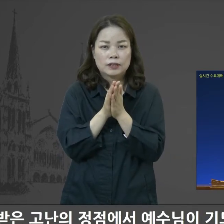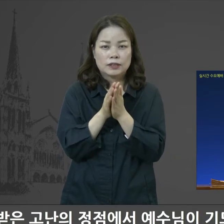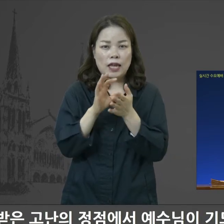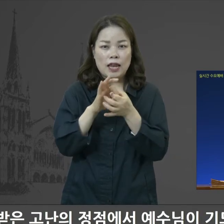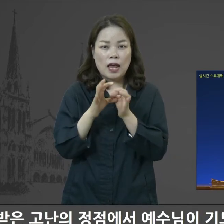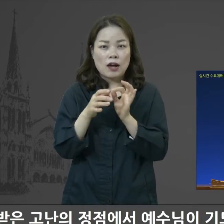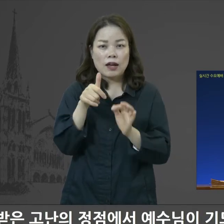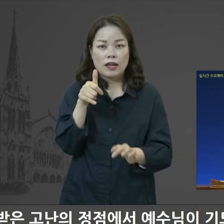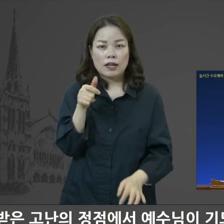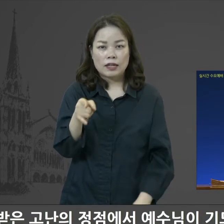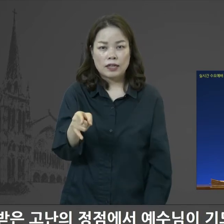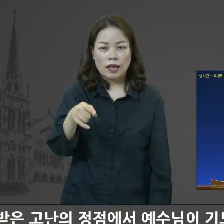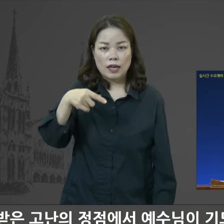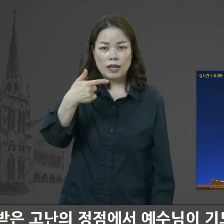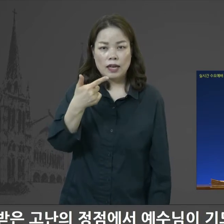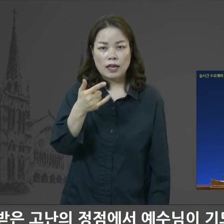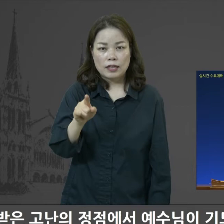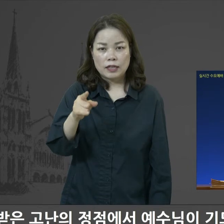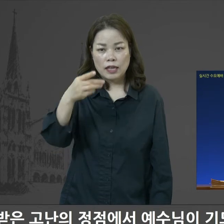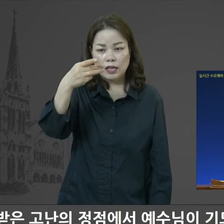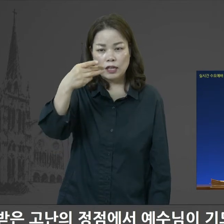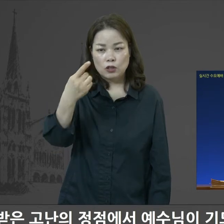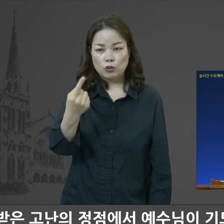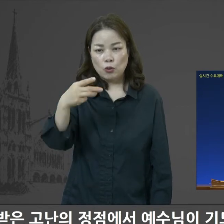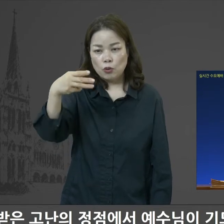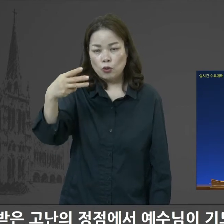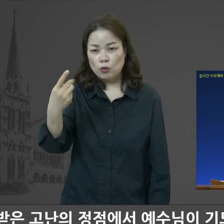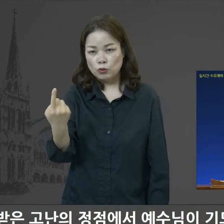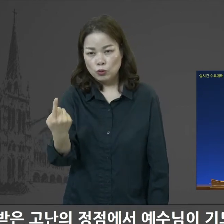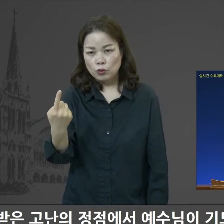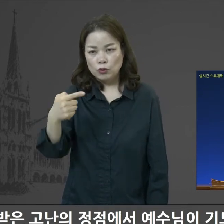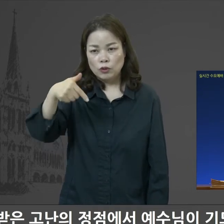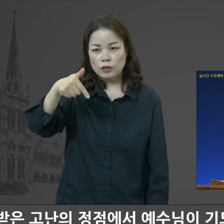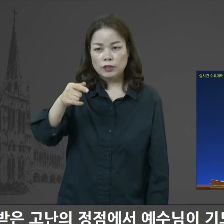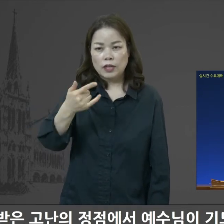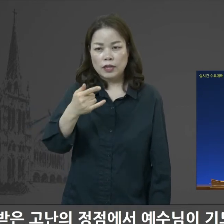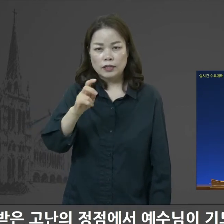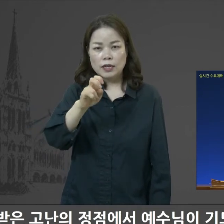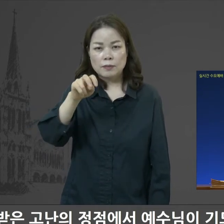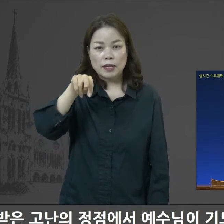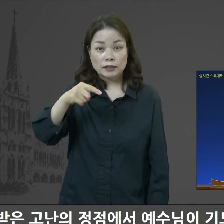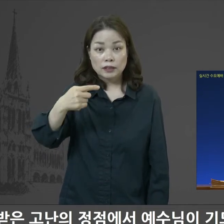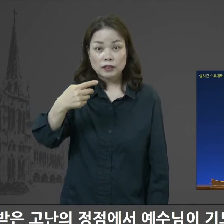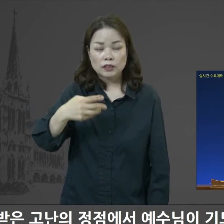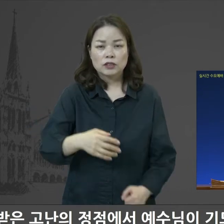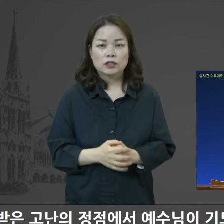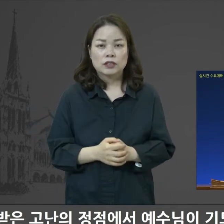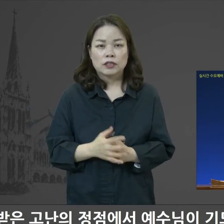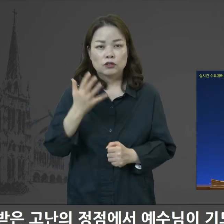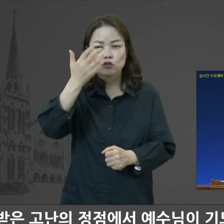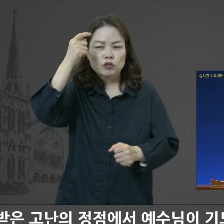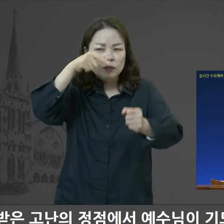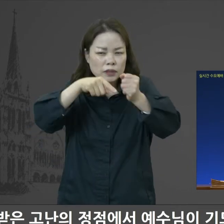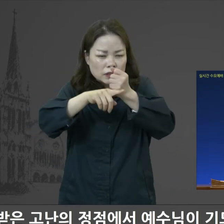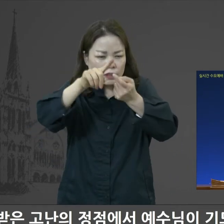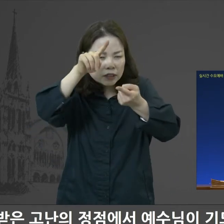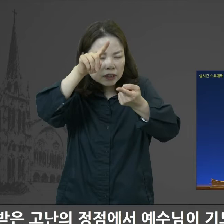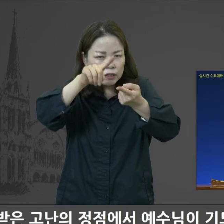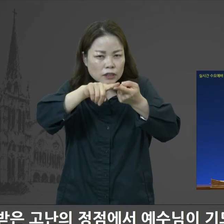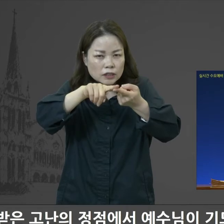텔레마수라고 했습니다. 그리고 주기도문의 첫 소절, 뜻이 하늘에서 이룬 것 같이